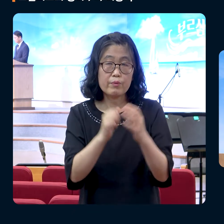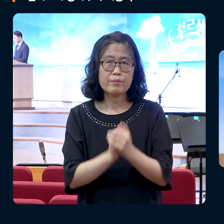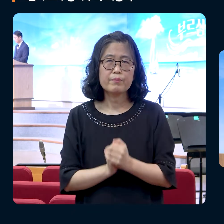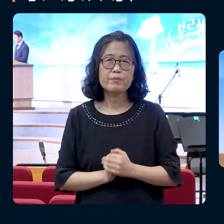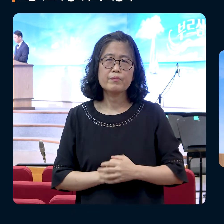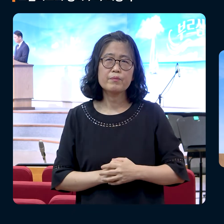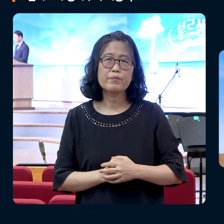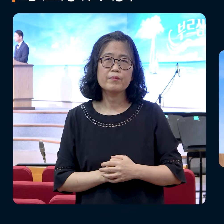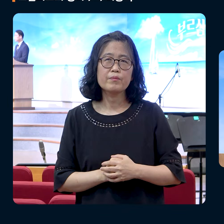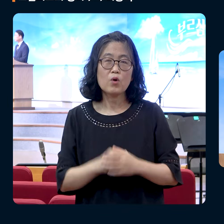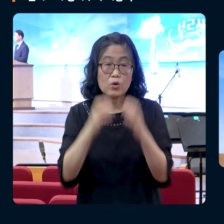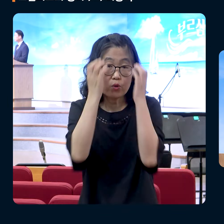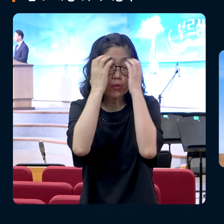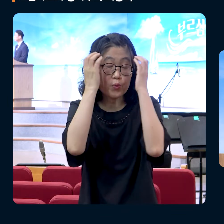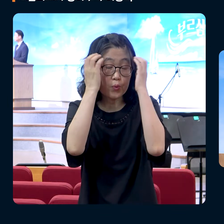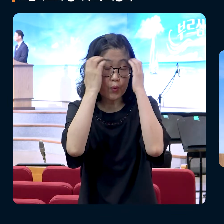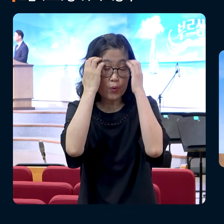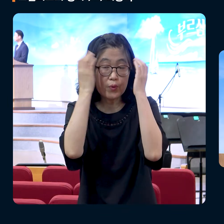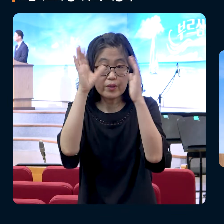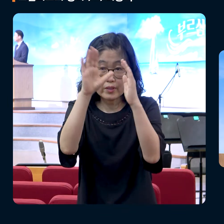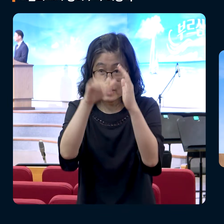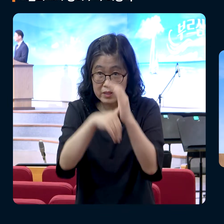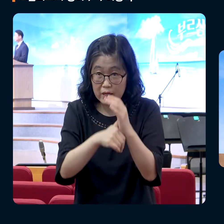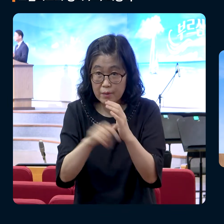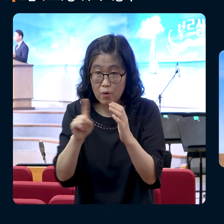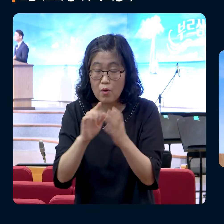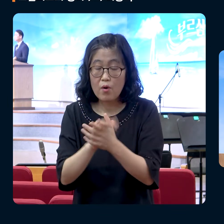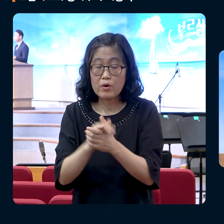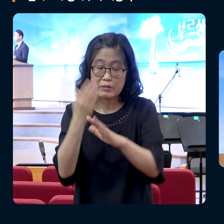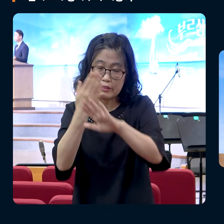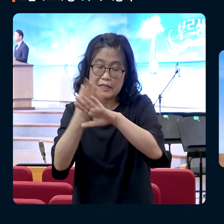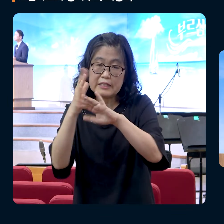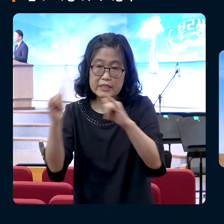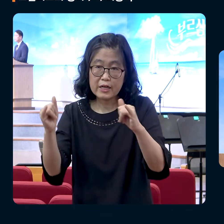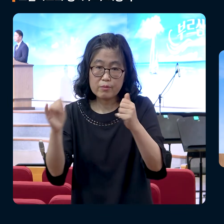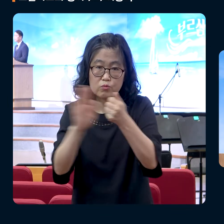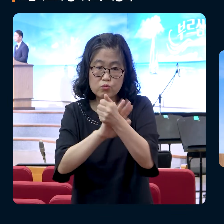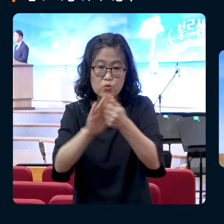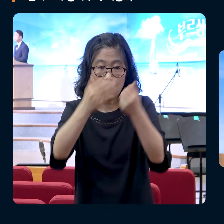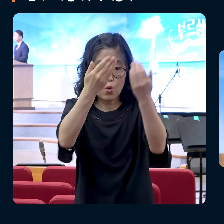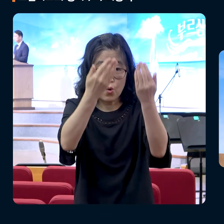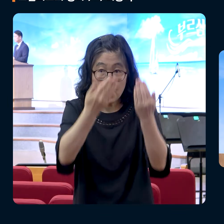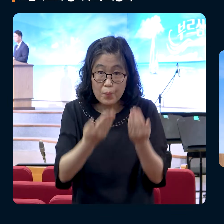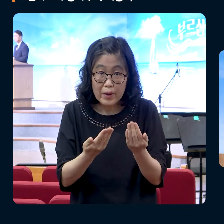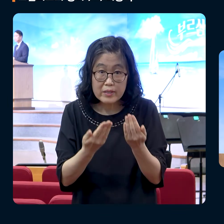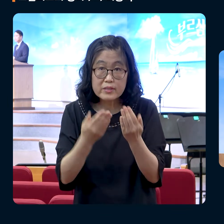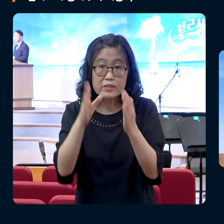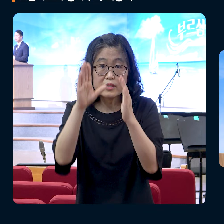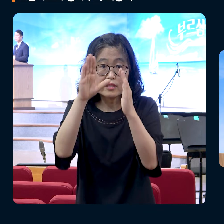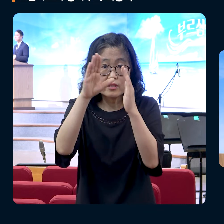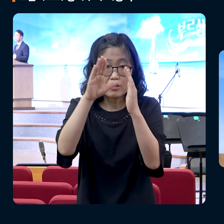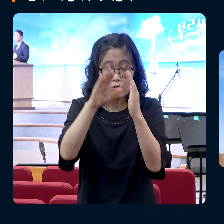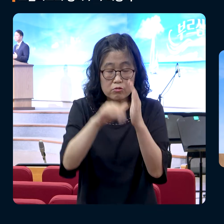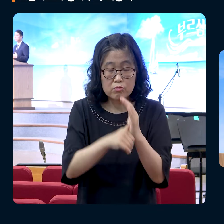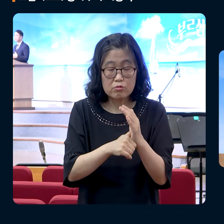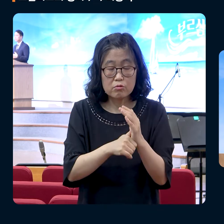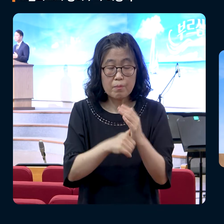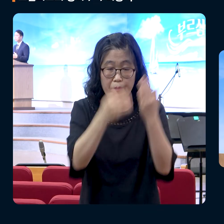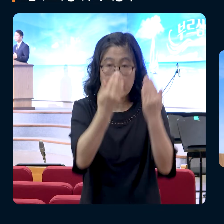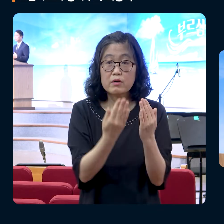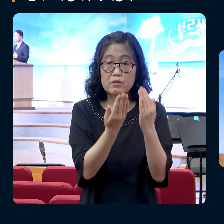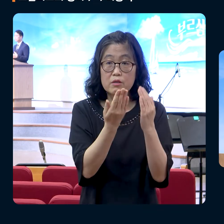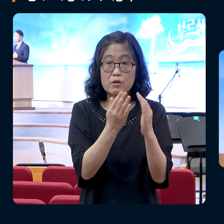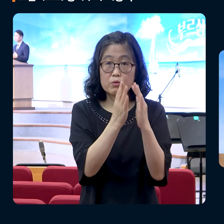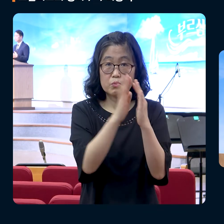텐데, 그런 고통스럽고 힘들어서 어쩌면 다른 사람들로부터 위로를 받아야 할 그런 분들이 자신의 삶에